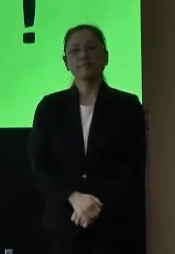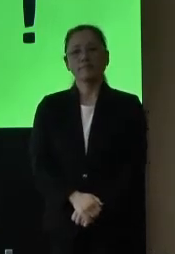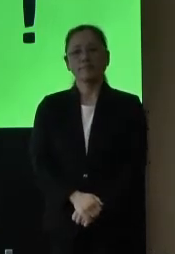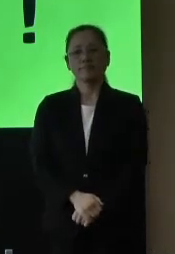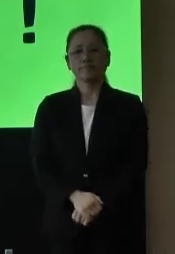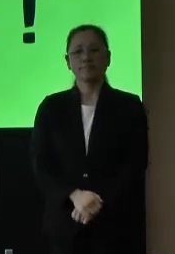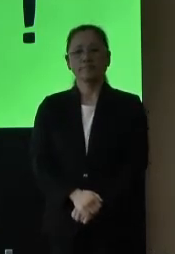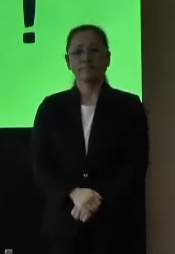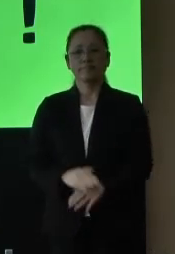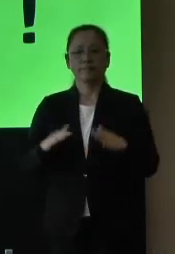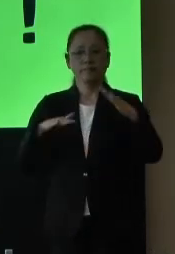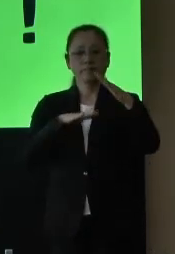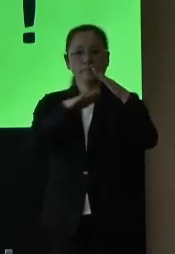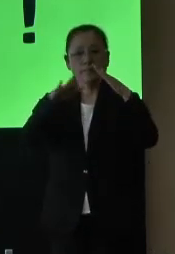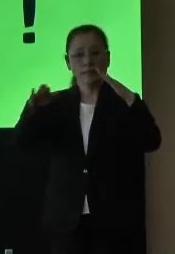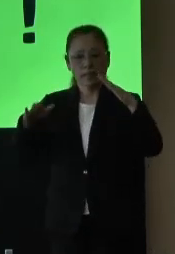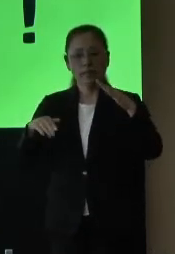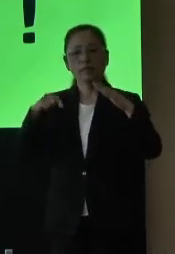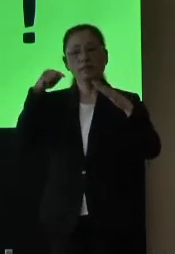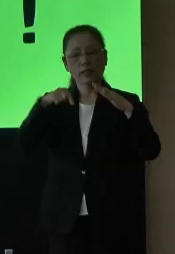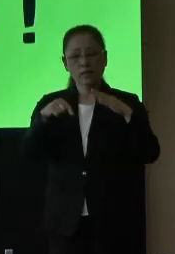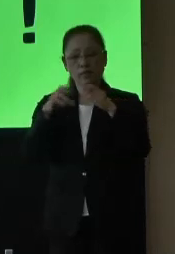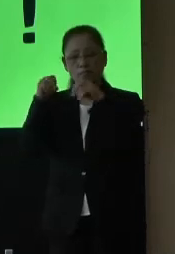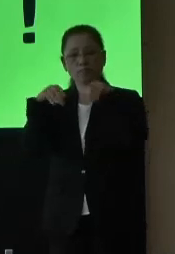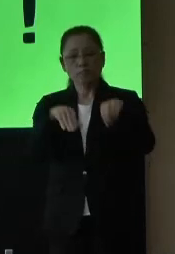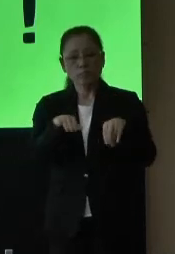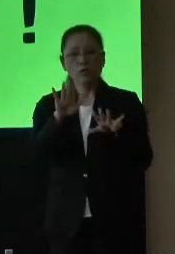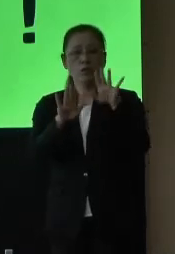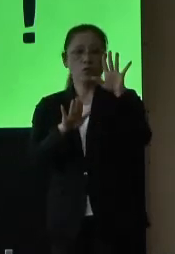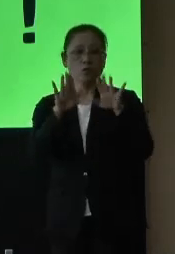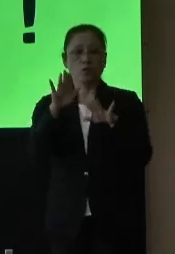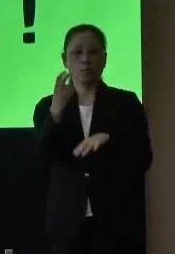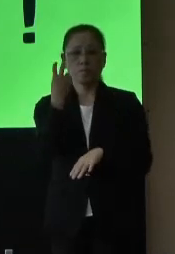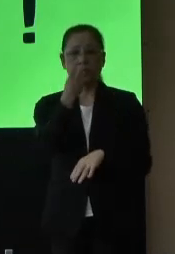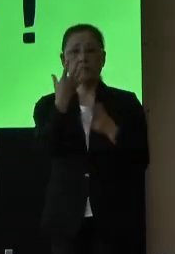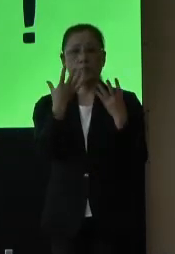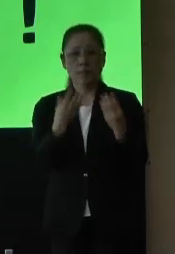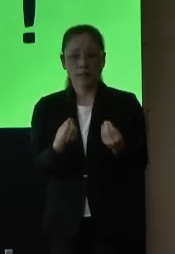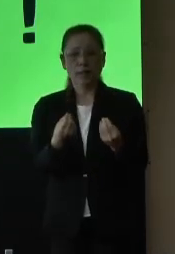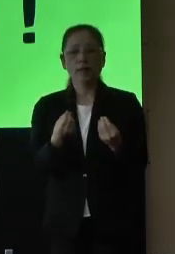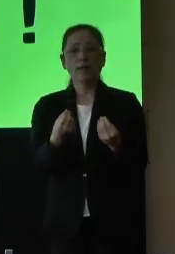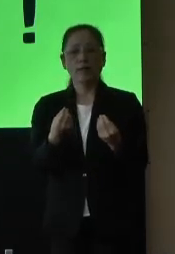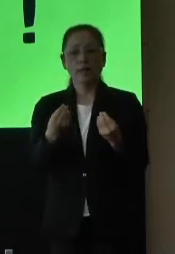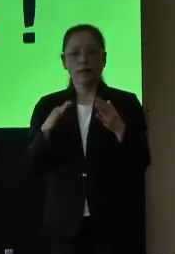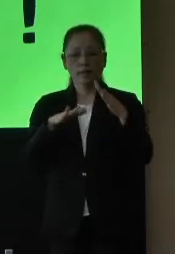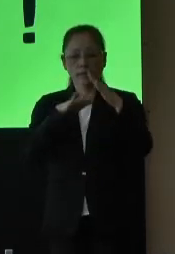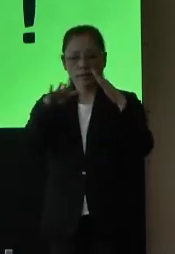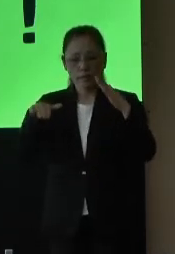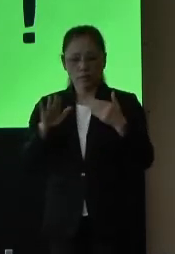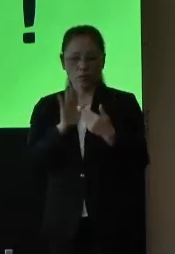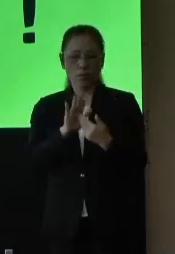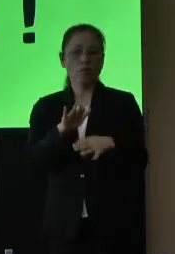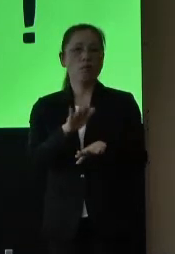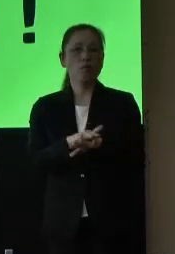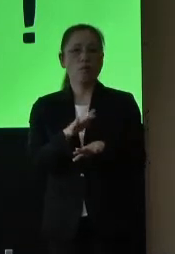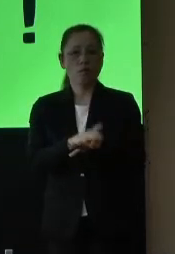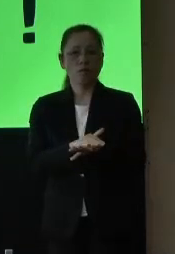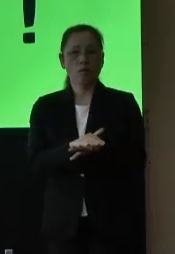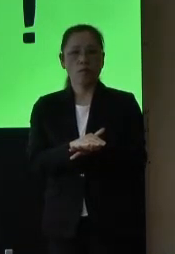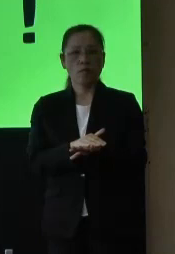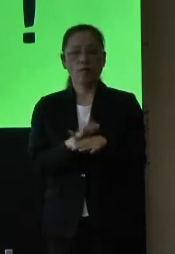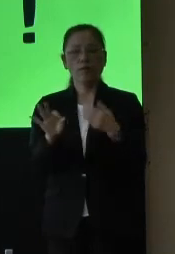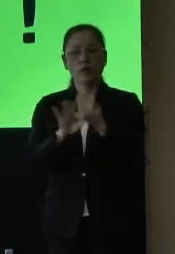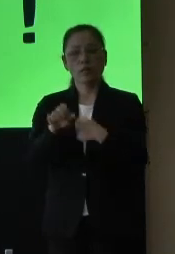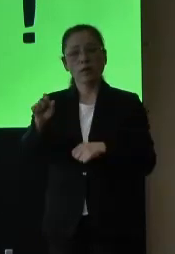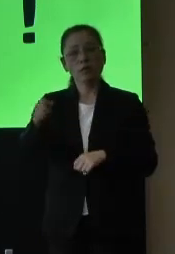家庭内の感染事例も多々あることから、家庭内における予防対策としては、ドアノ